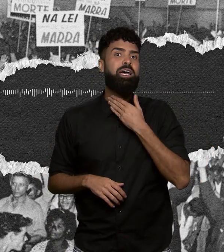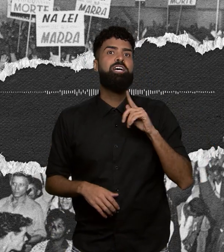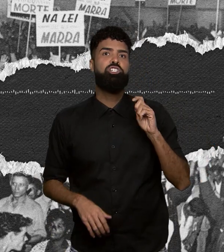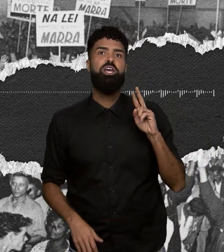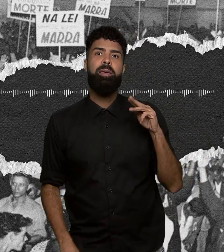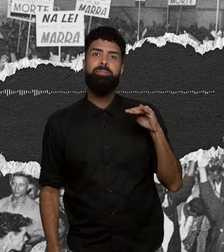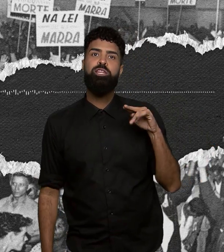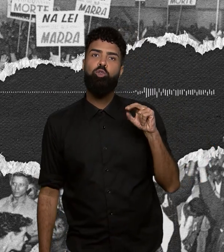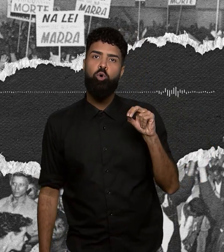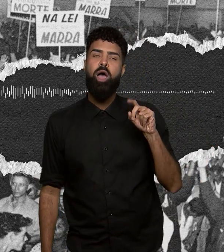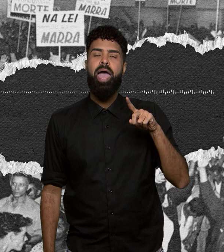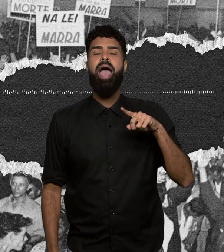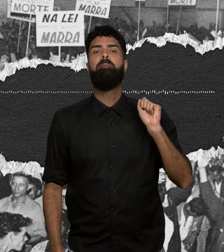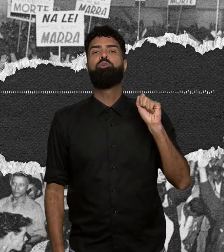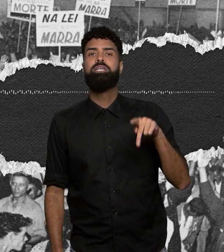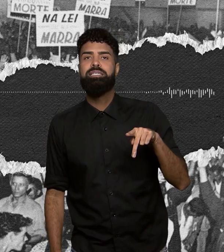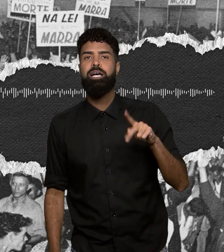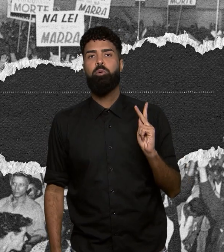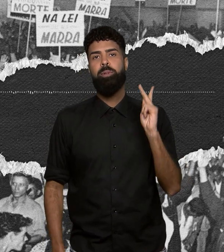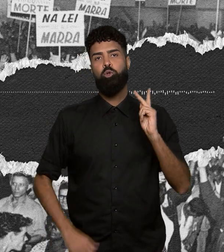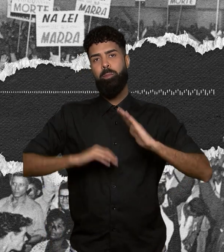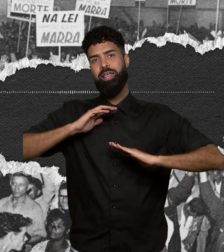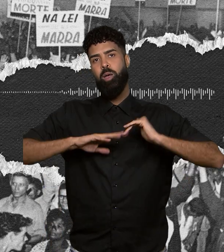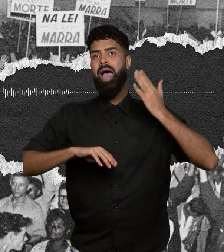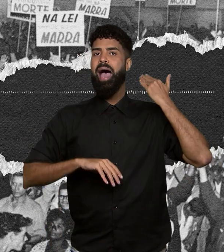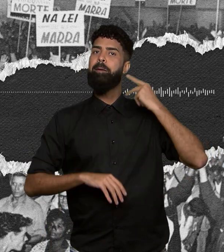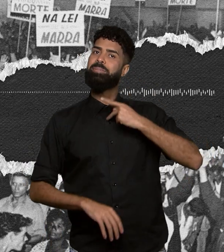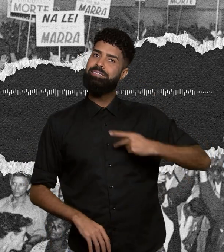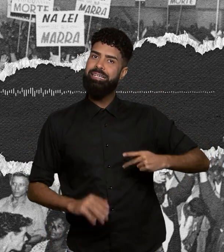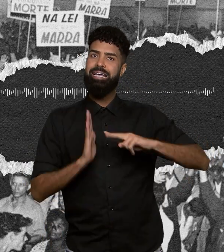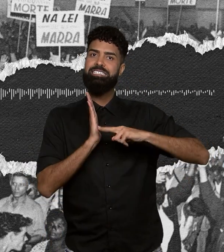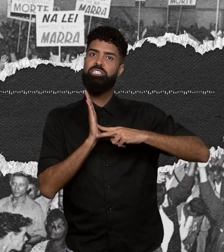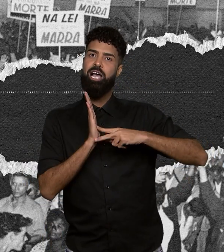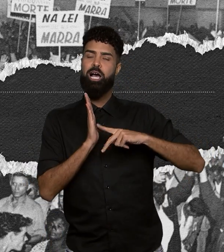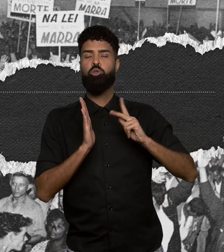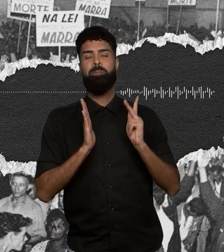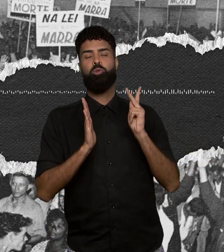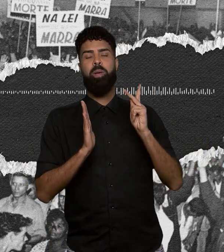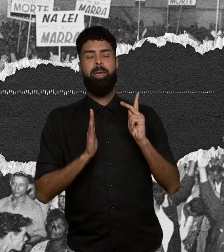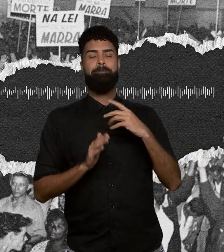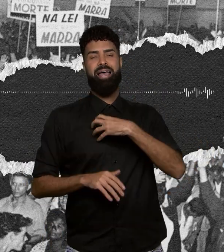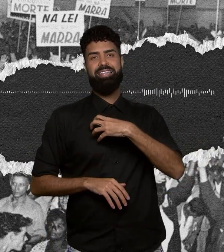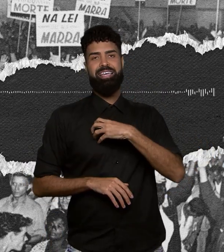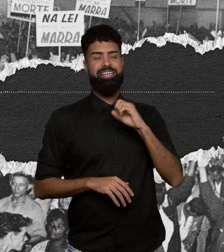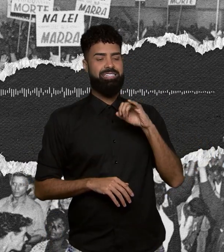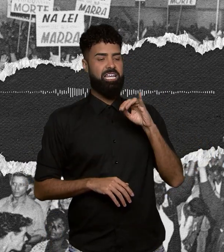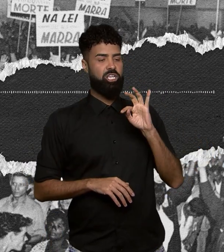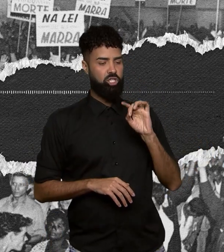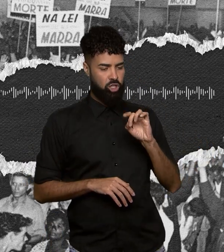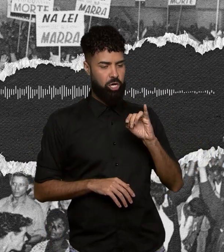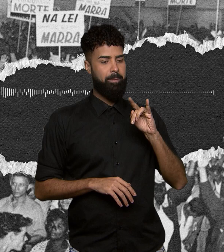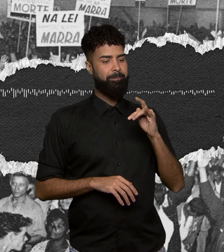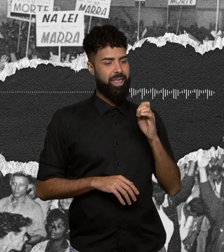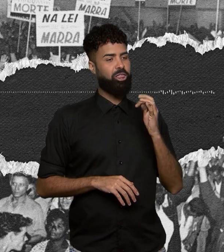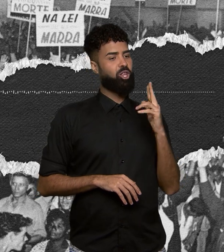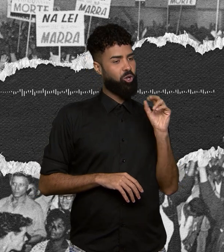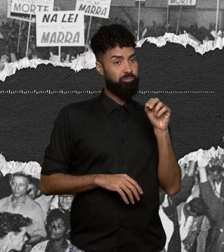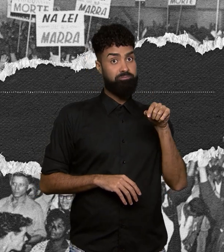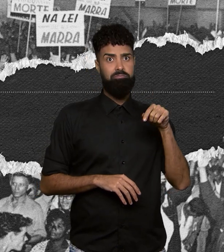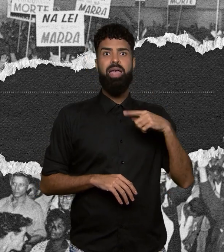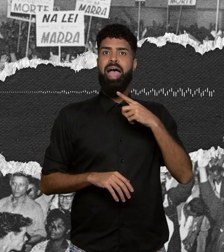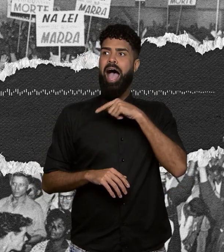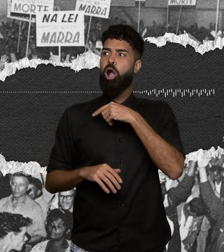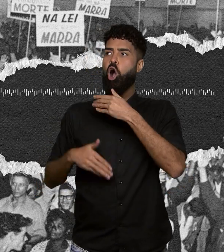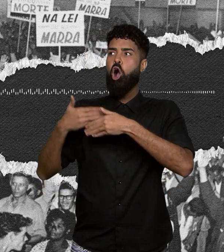petroleiro aposentado e que foi presidente do sindipetro O Sindicato dos Petroleiros da Bahia algumas décadas Depois dessa história que ele tá